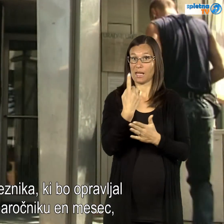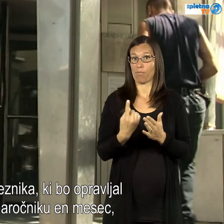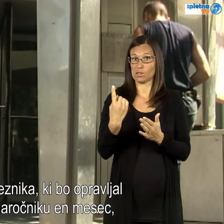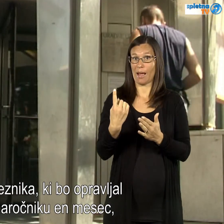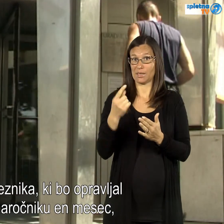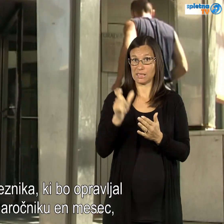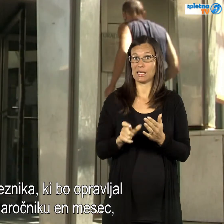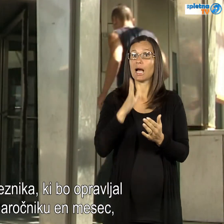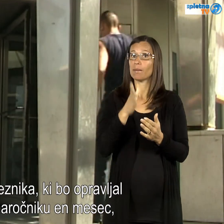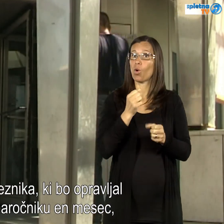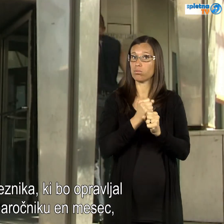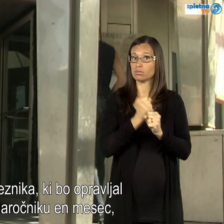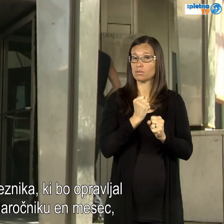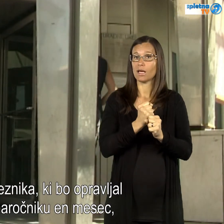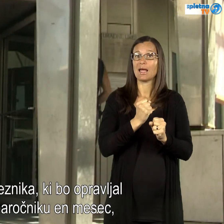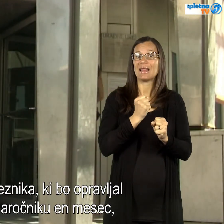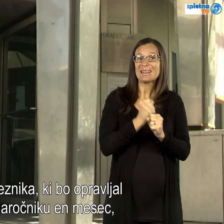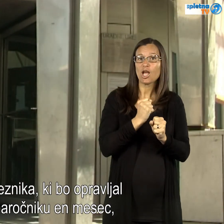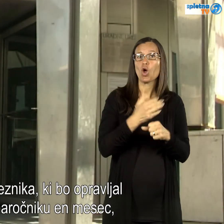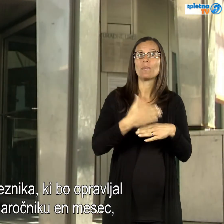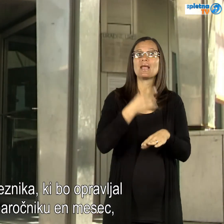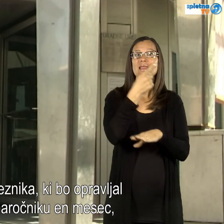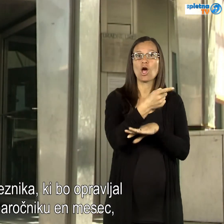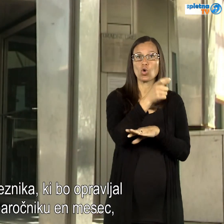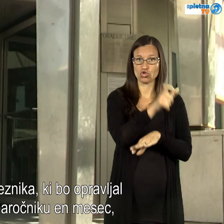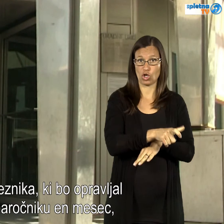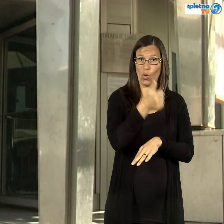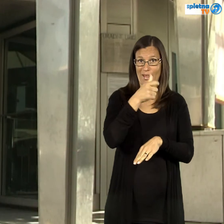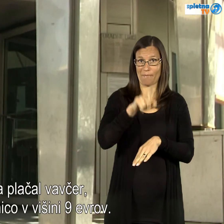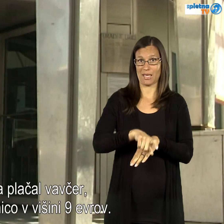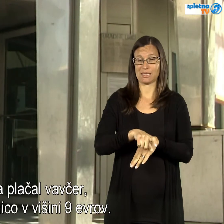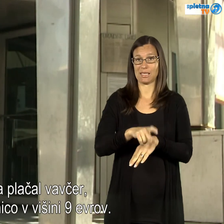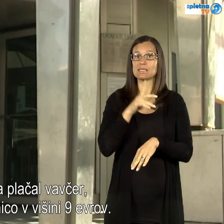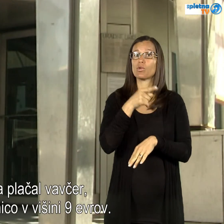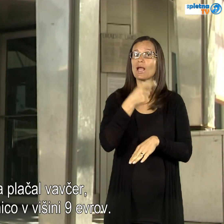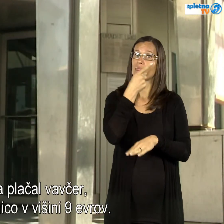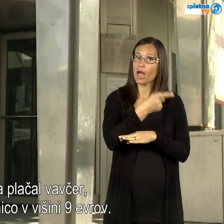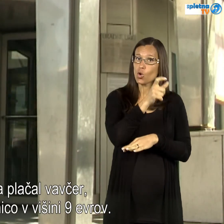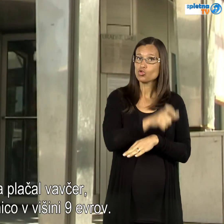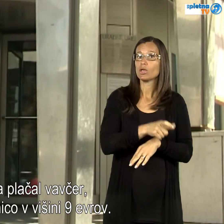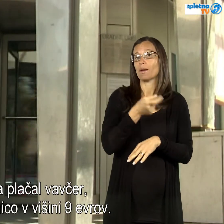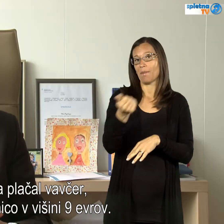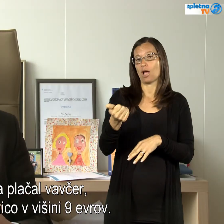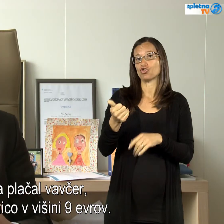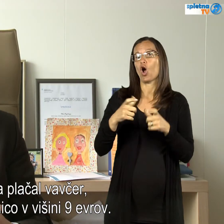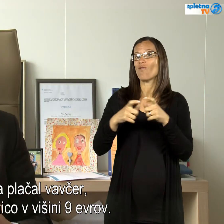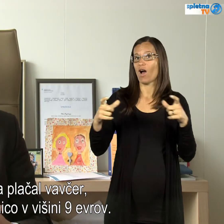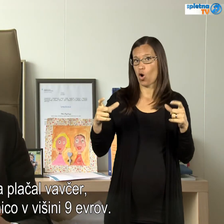bo opravljal delo pri naročniku en mesec, bo ta naročnik vplačal vavčer, vrednotnico